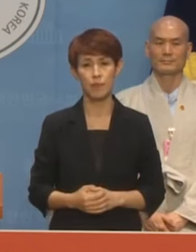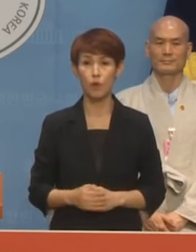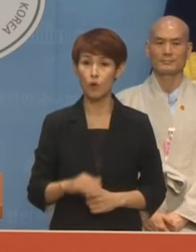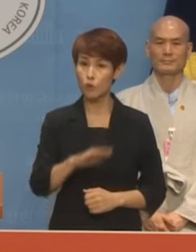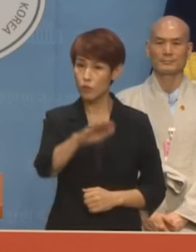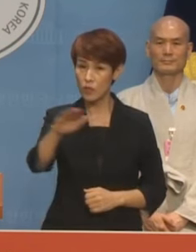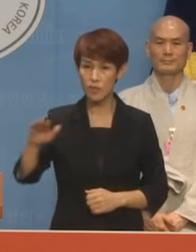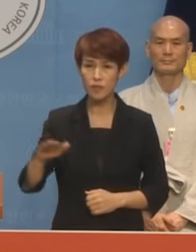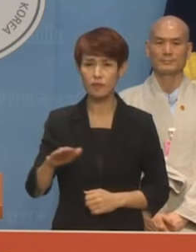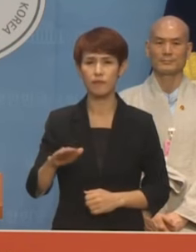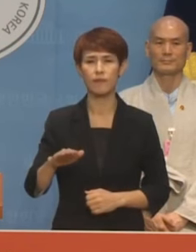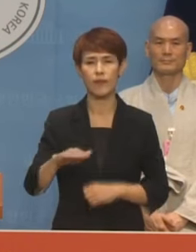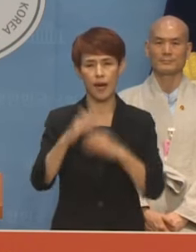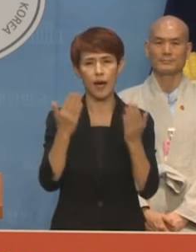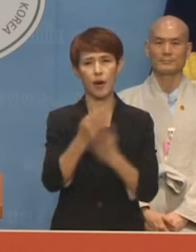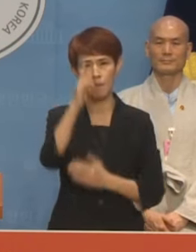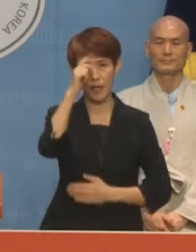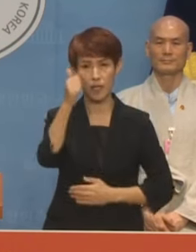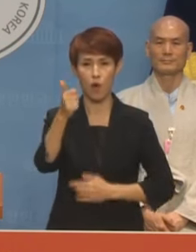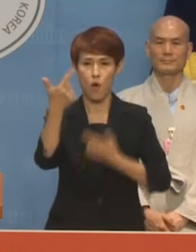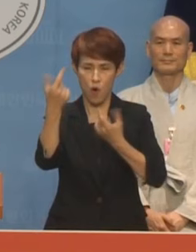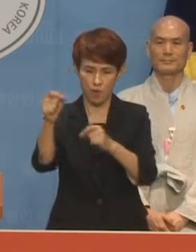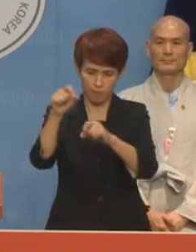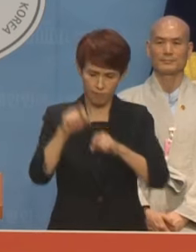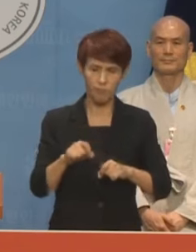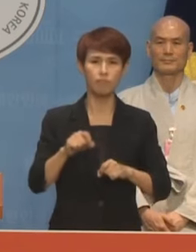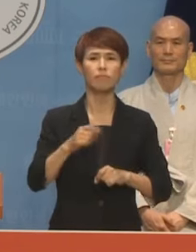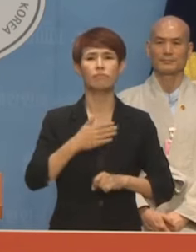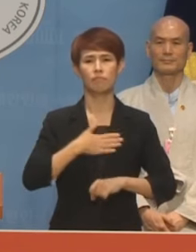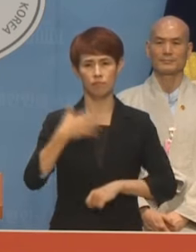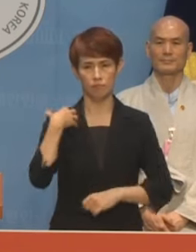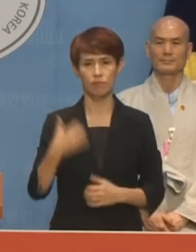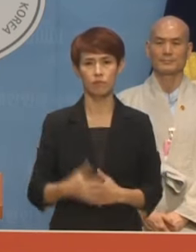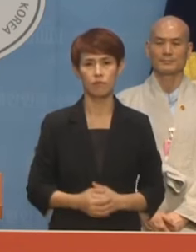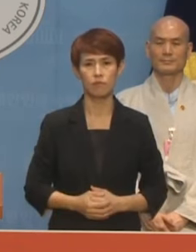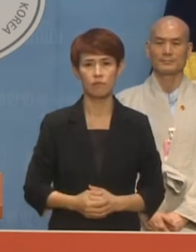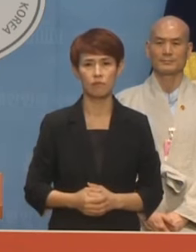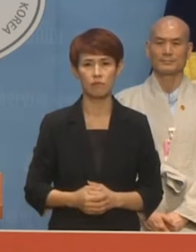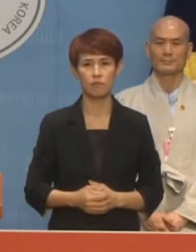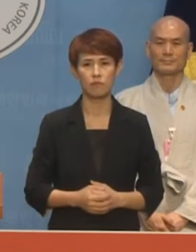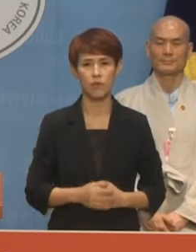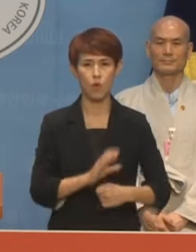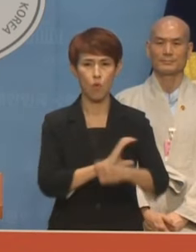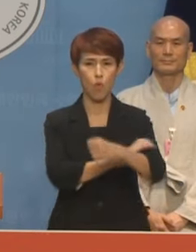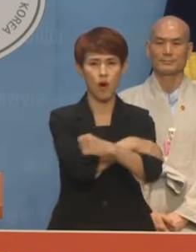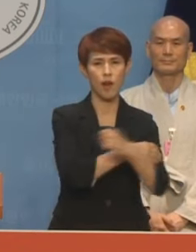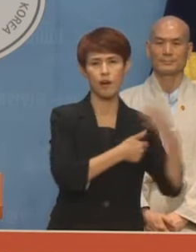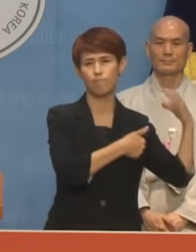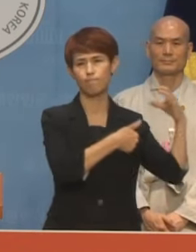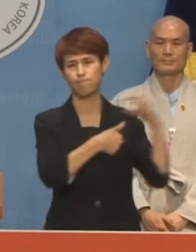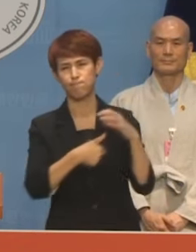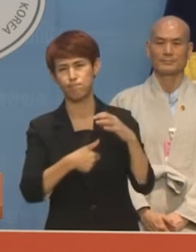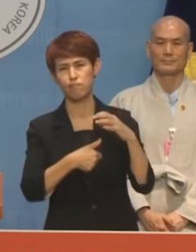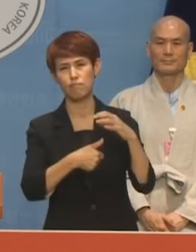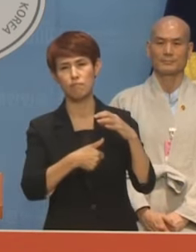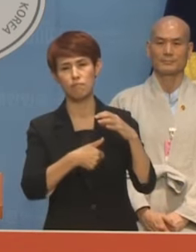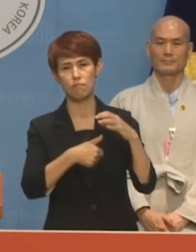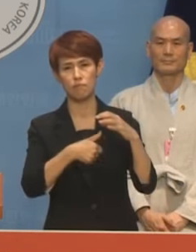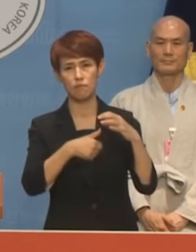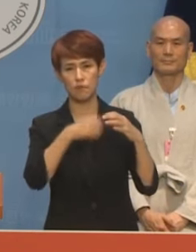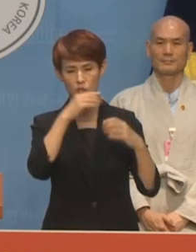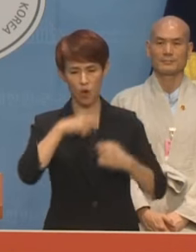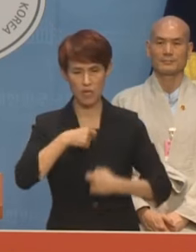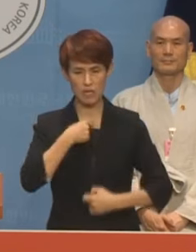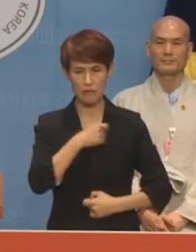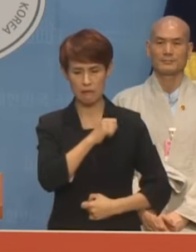우리 모두가 바로 박정훈 대령입니다. 권력의 외압으로 인해 잠깐 정의와 진실을 억누를